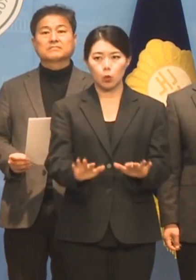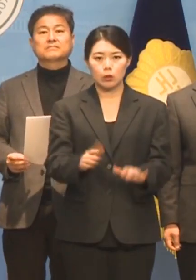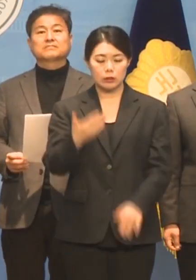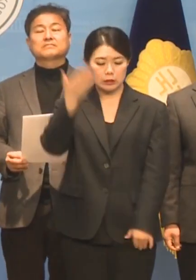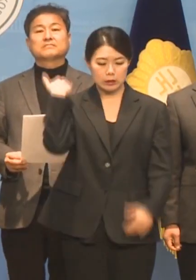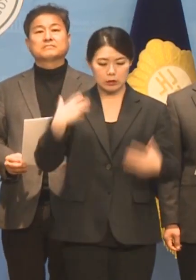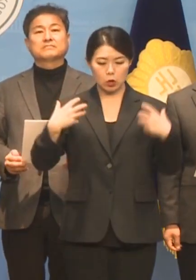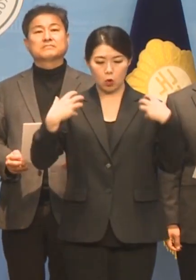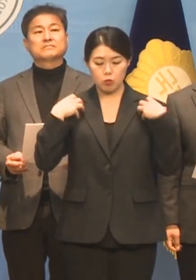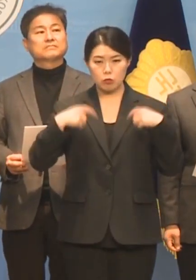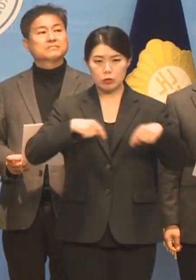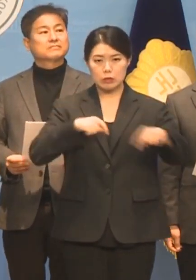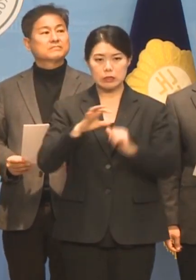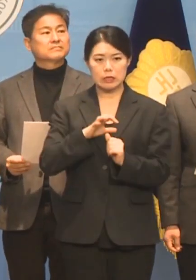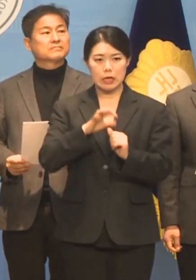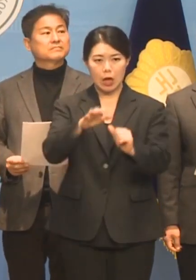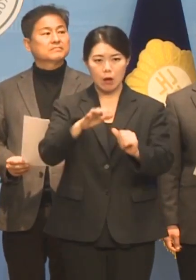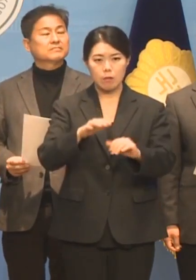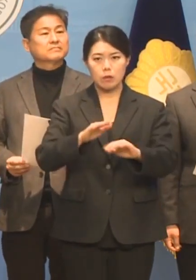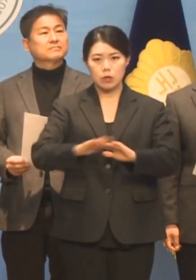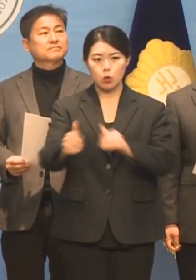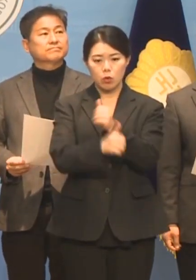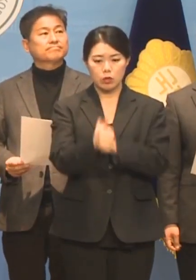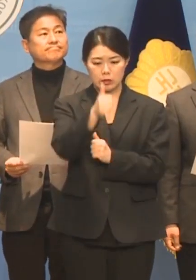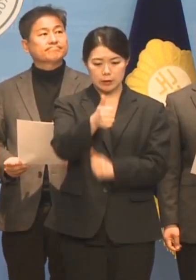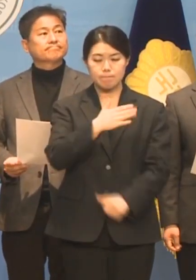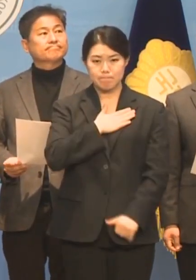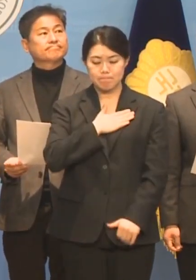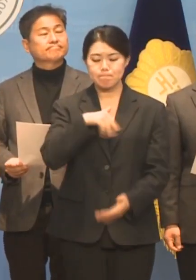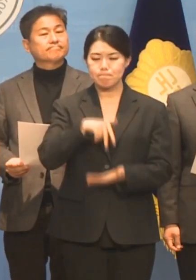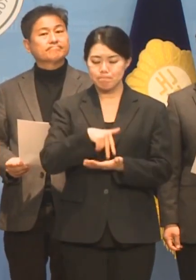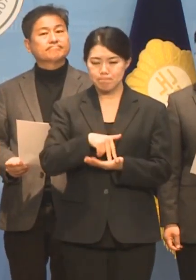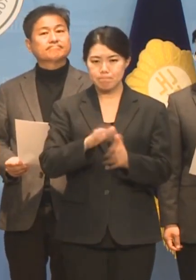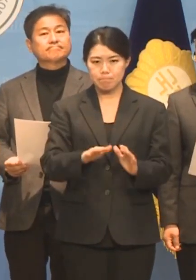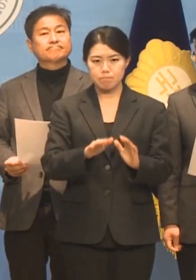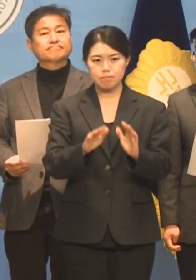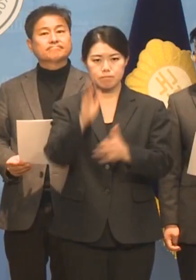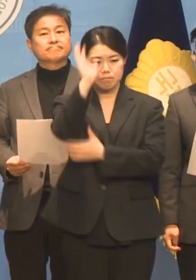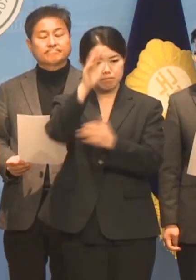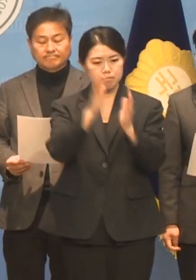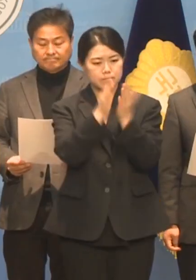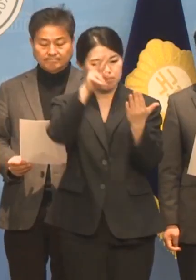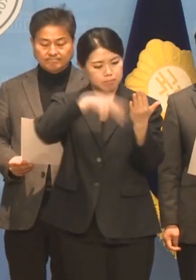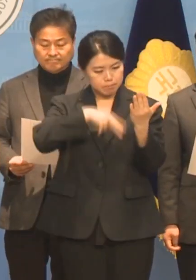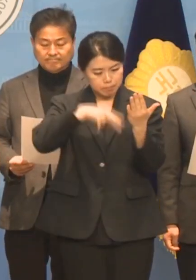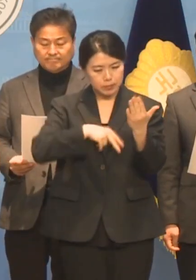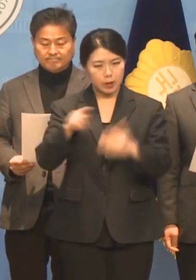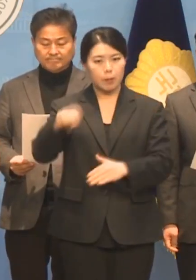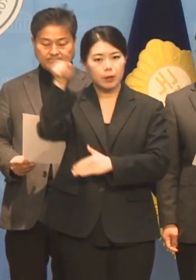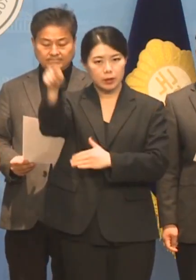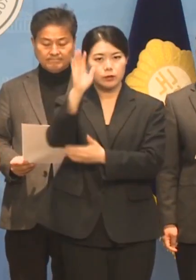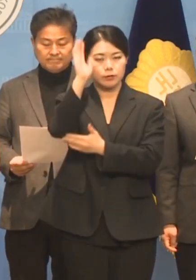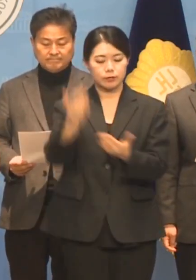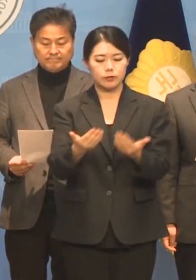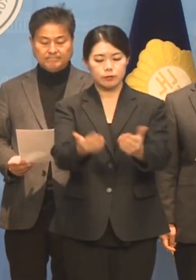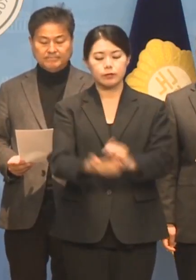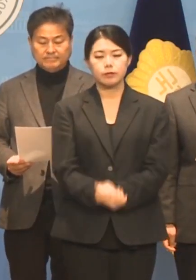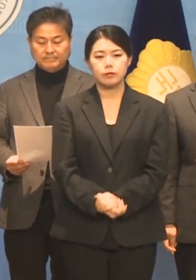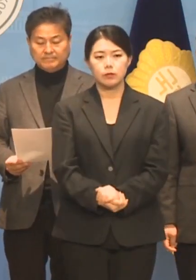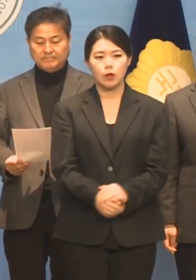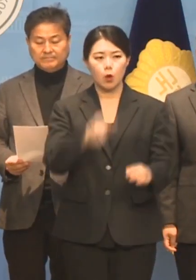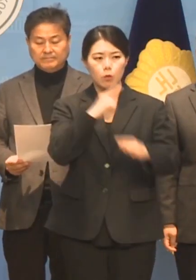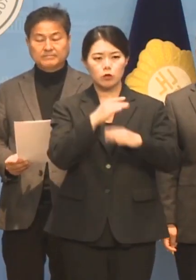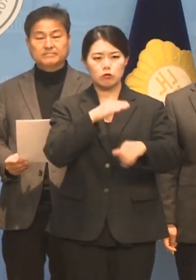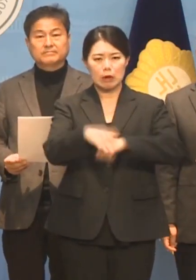정부 정치탄압대책위원회 위원장으로서 이 기자회견을 읽고 밖에서 말씀드리도록 하겠습니다.